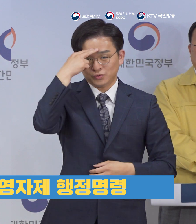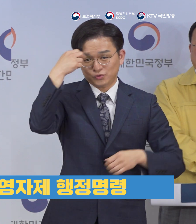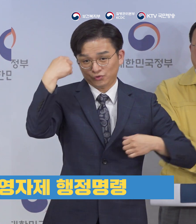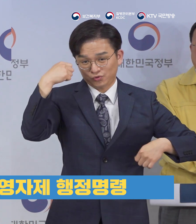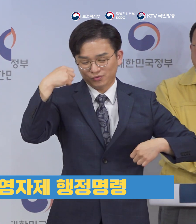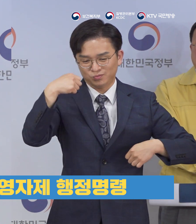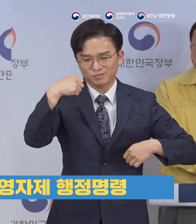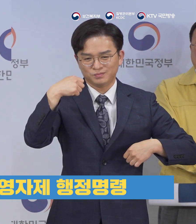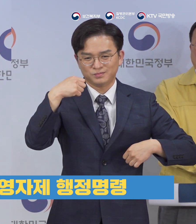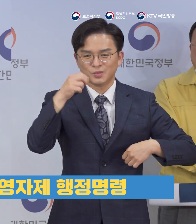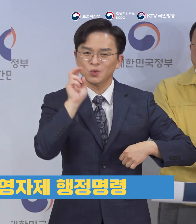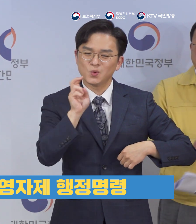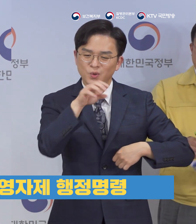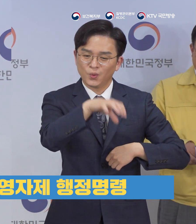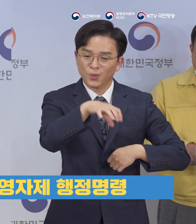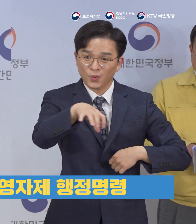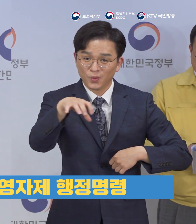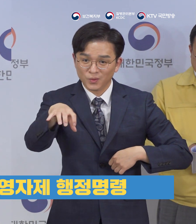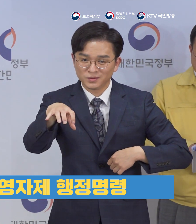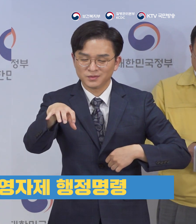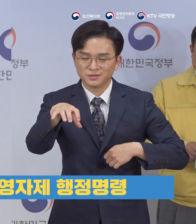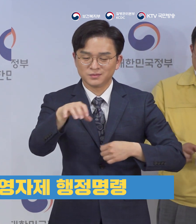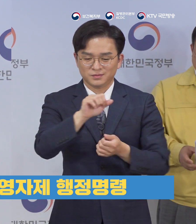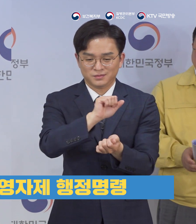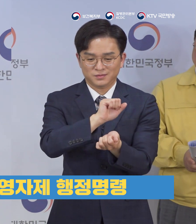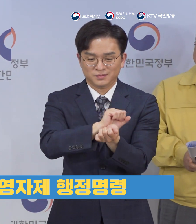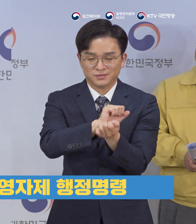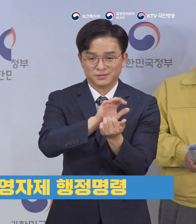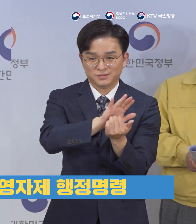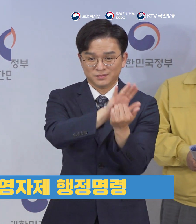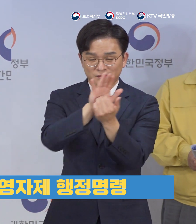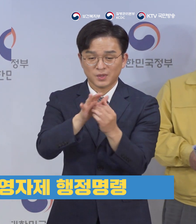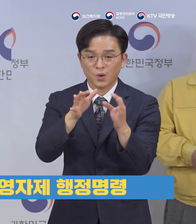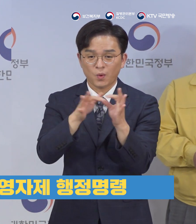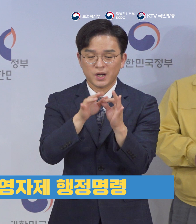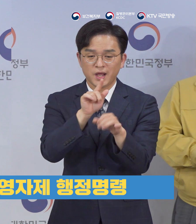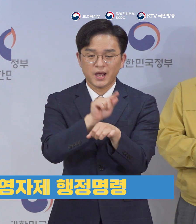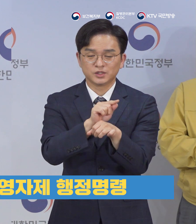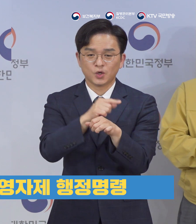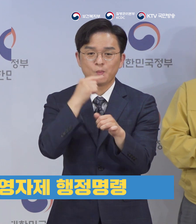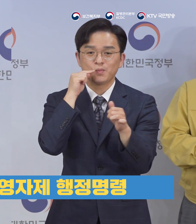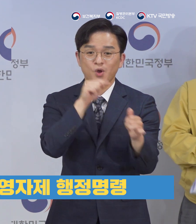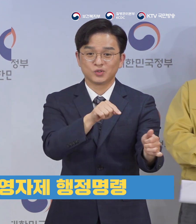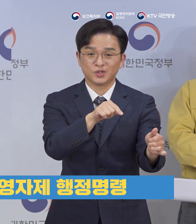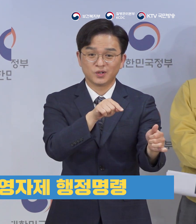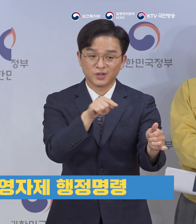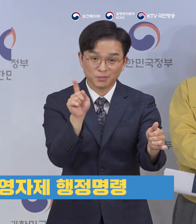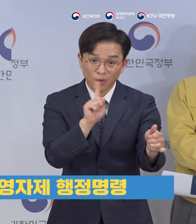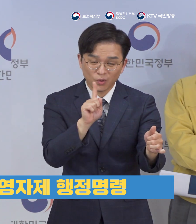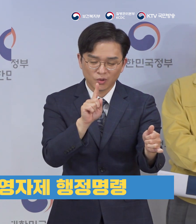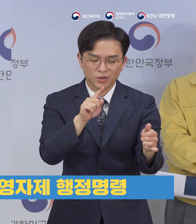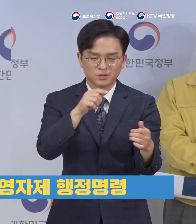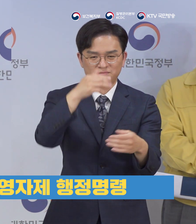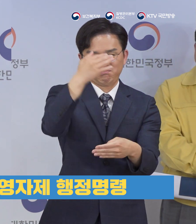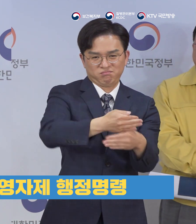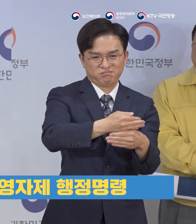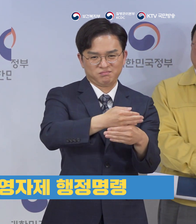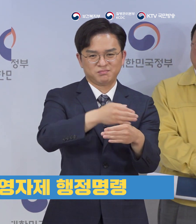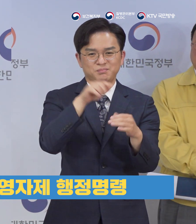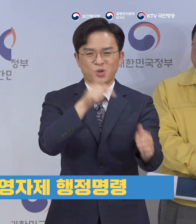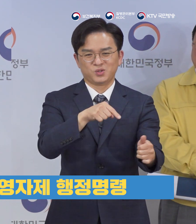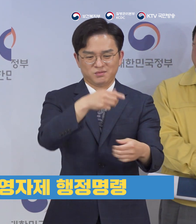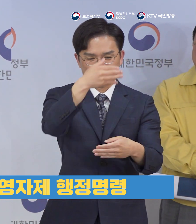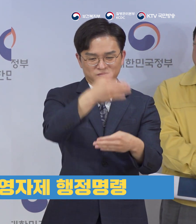네, 유흥시설에 대한 행정명령을 보건복지부 장관은 이제 운영